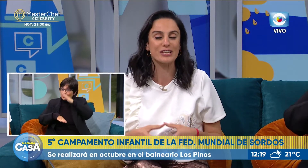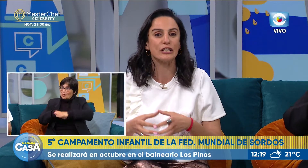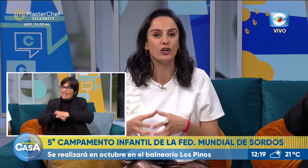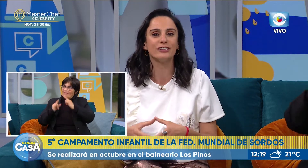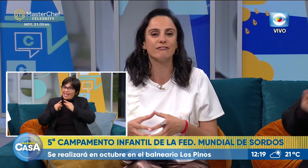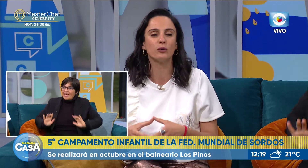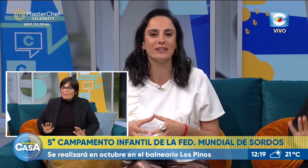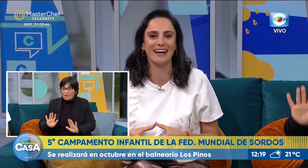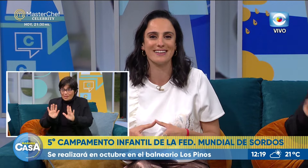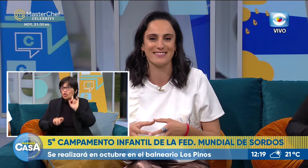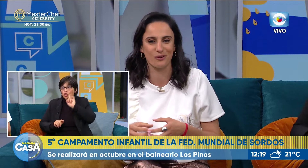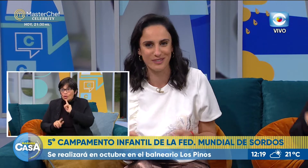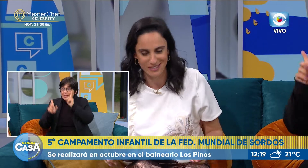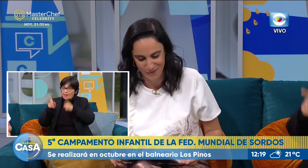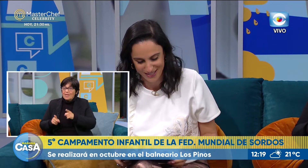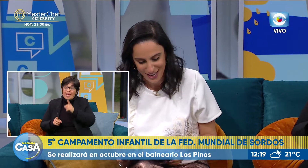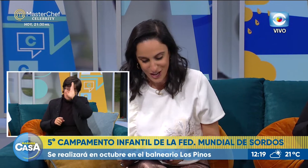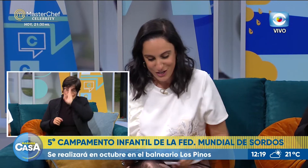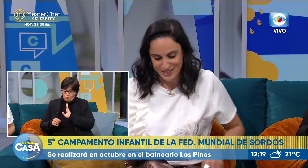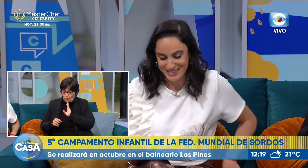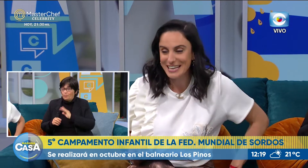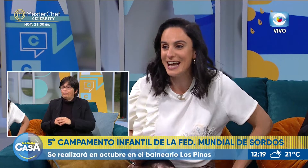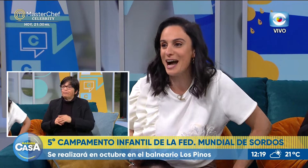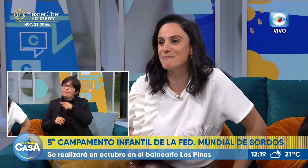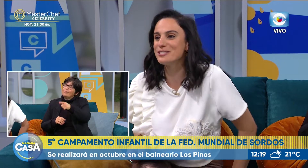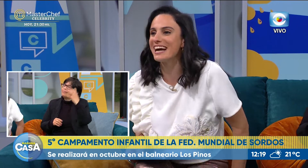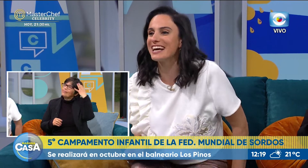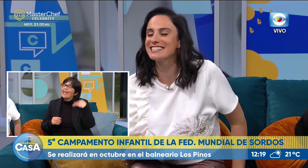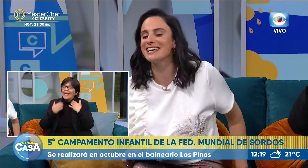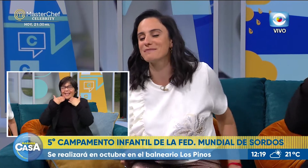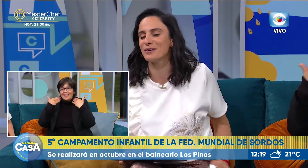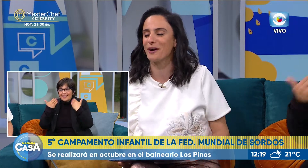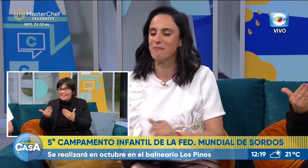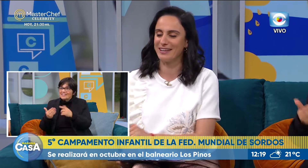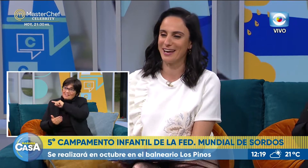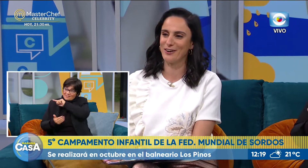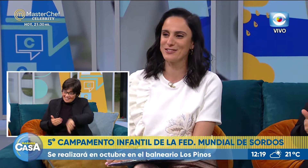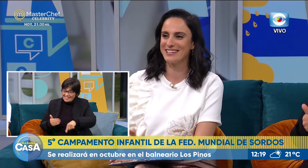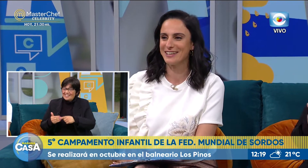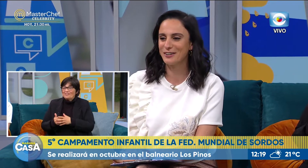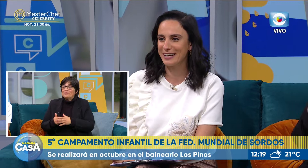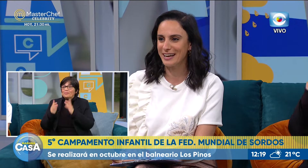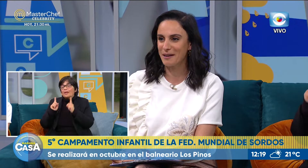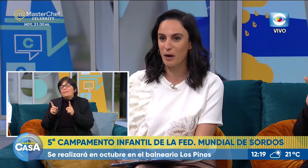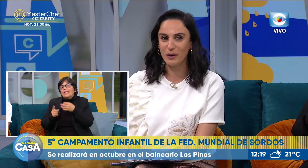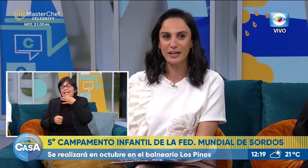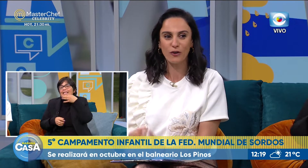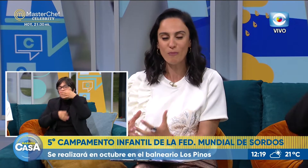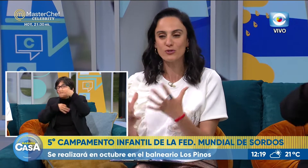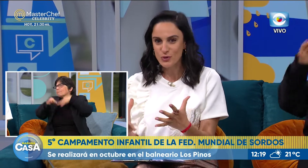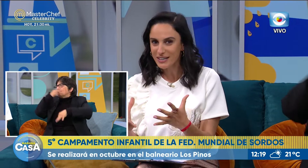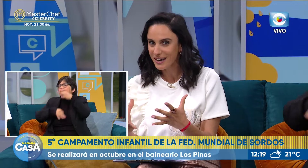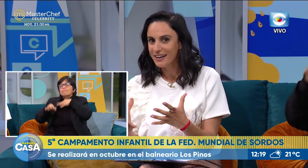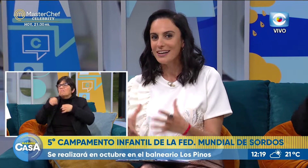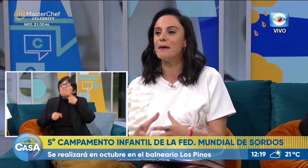sordos y con dificultades auditivas. Cecilia, muchas gracias por acompañarnos y quiero que me cuentes